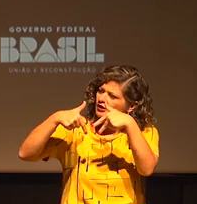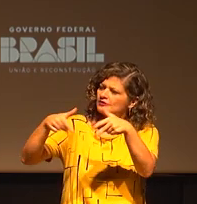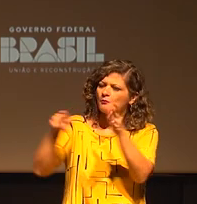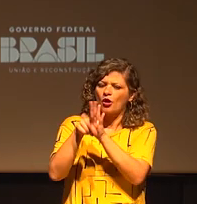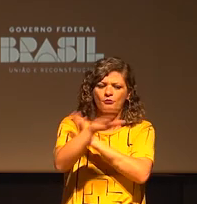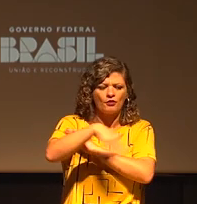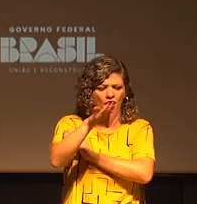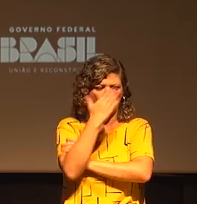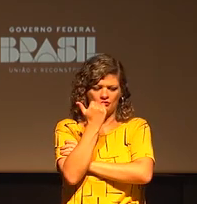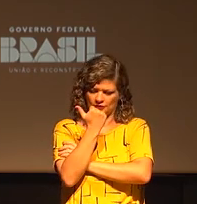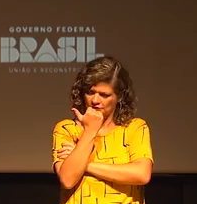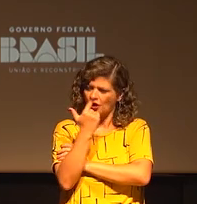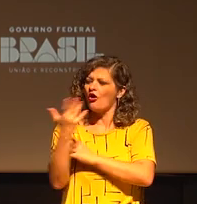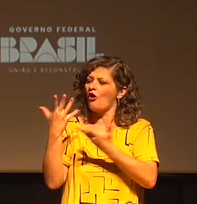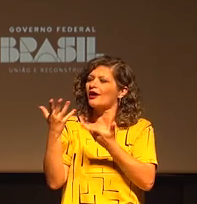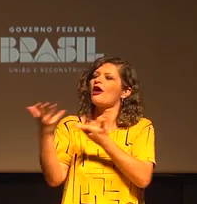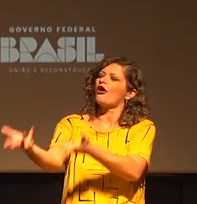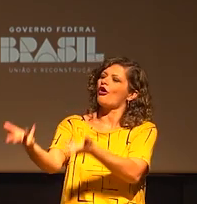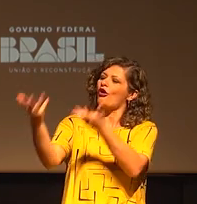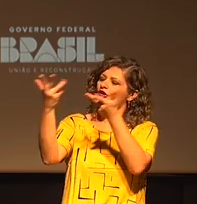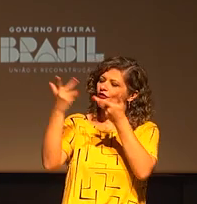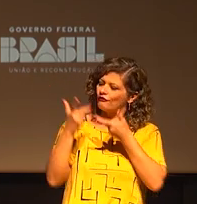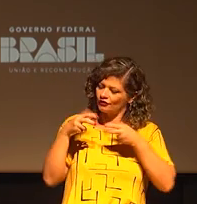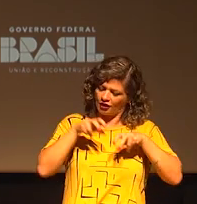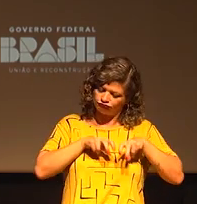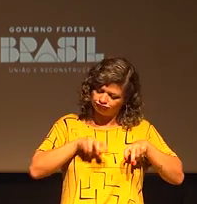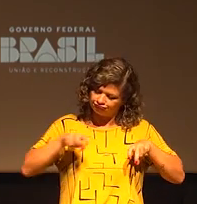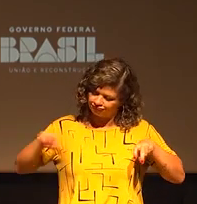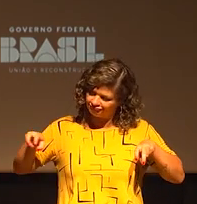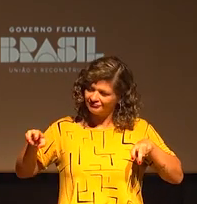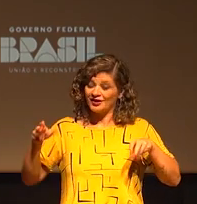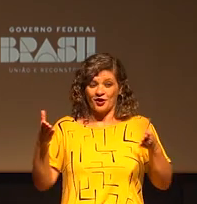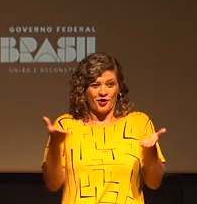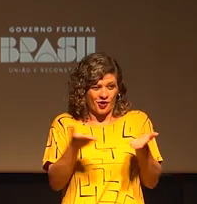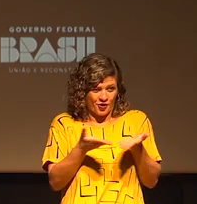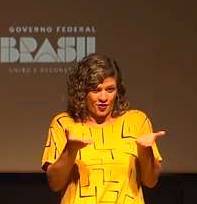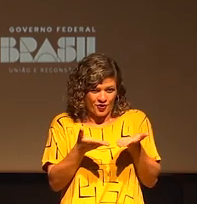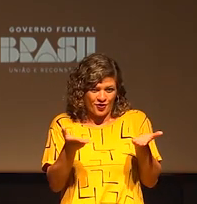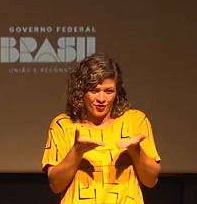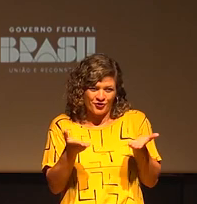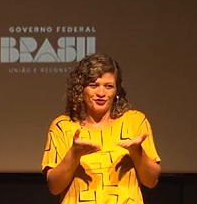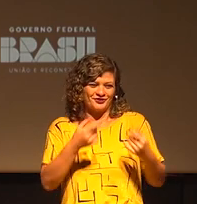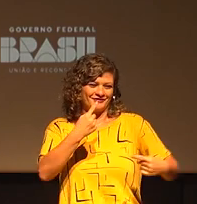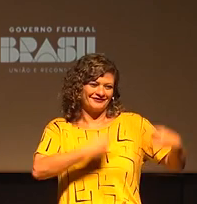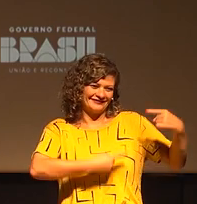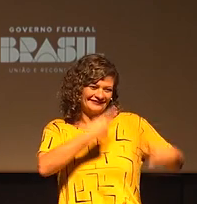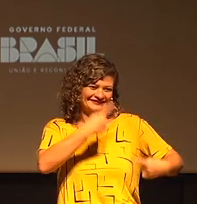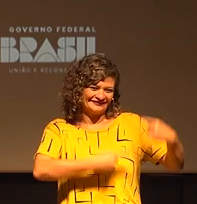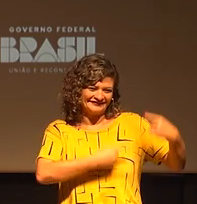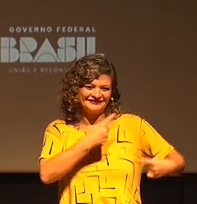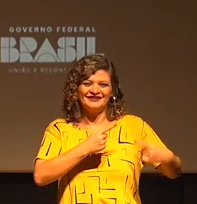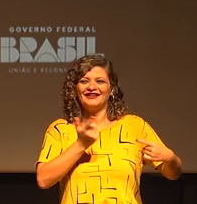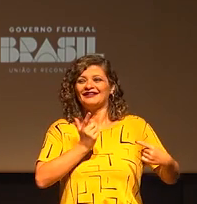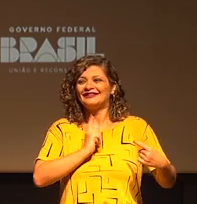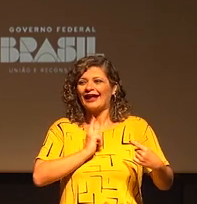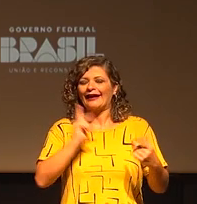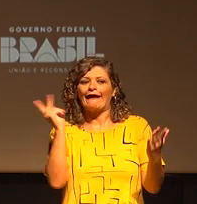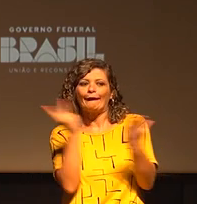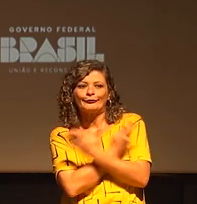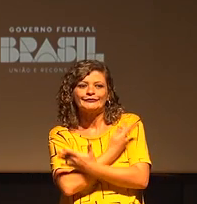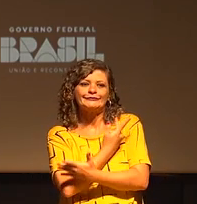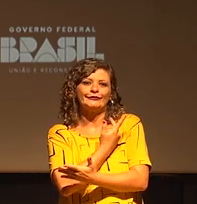chamar aqui a gente eh teve hoje n nossas debatedoras né alguma alguns